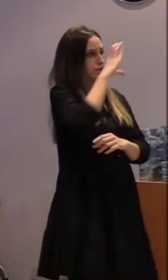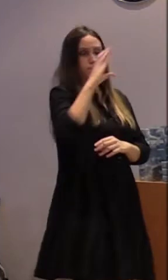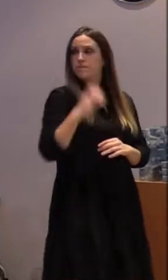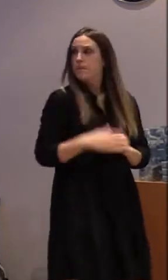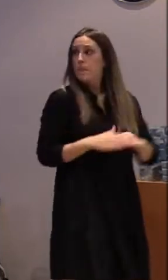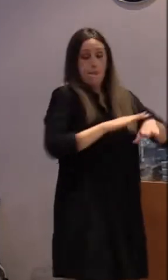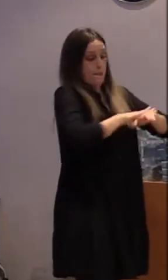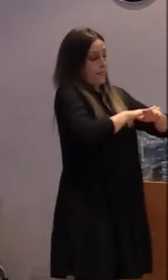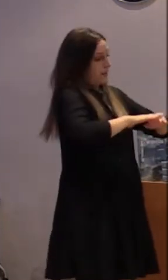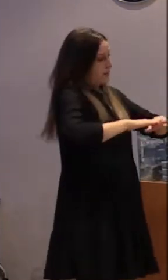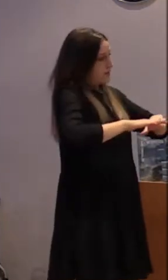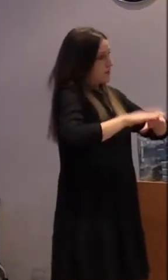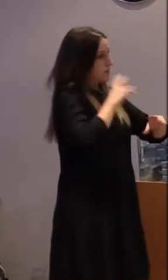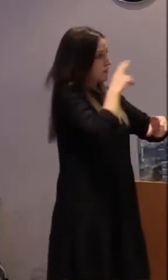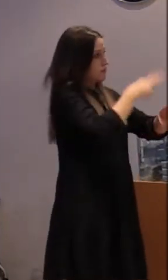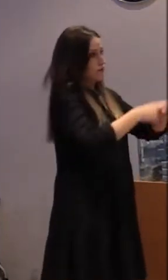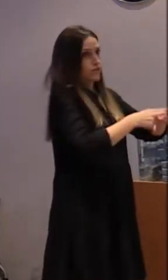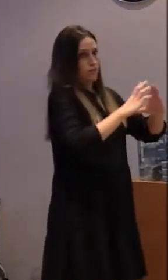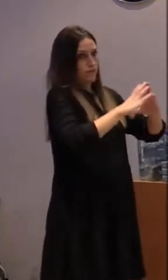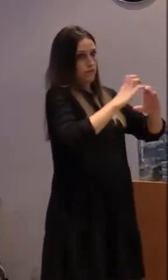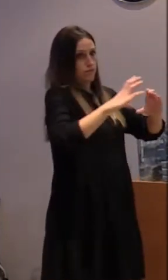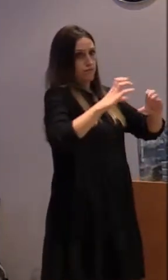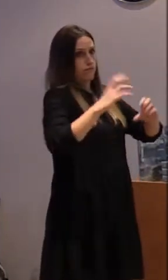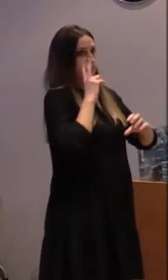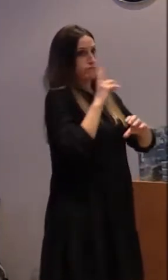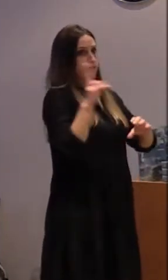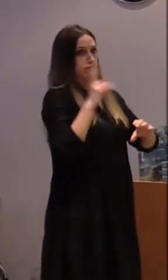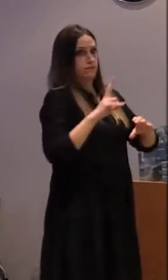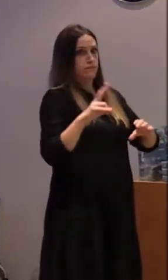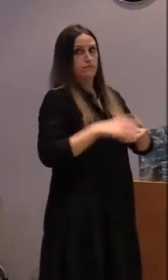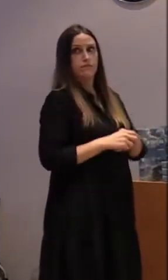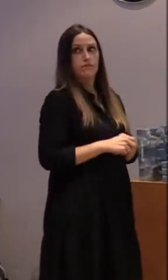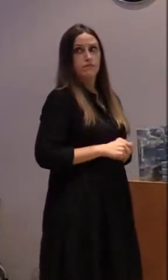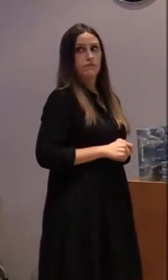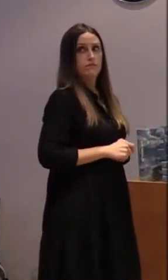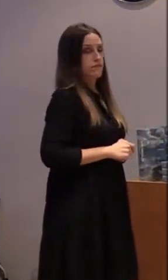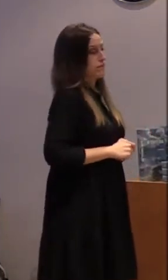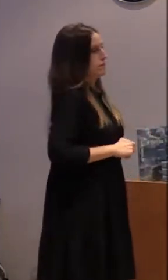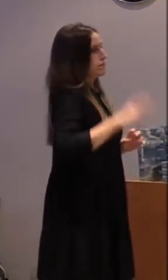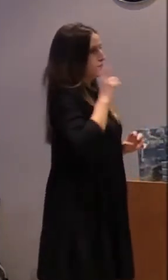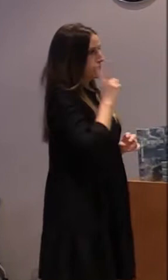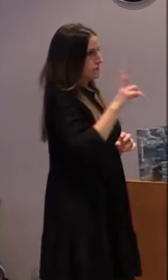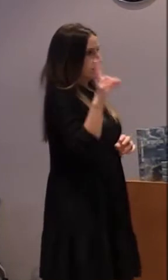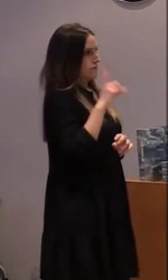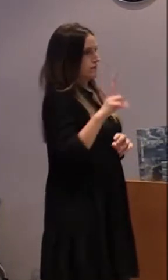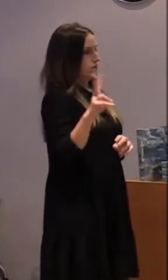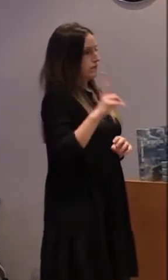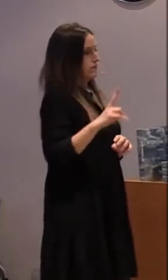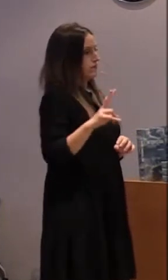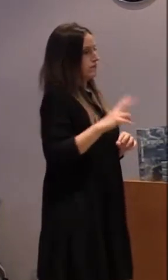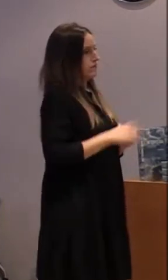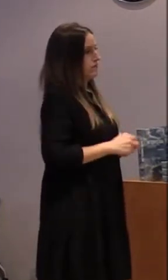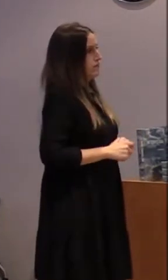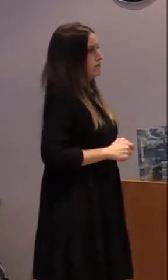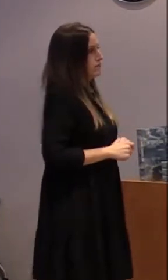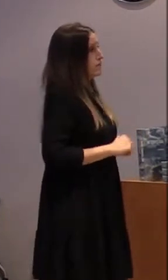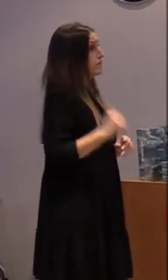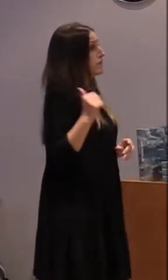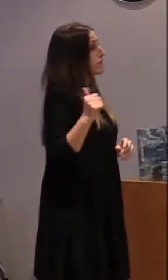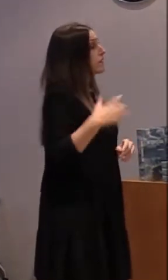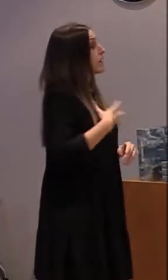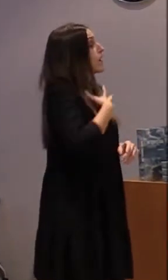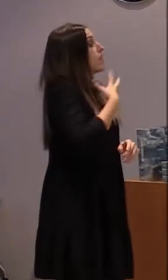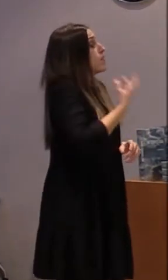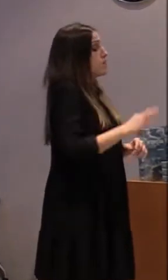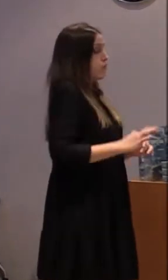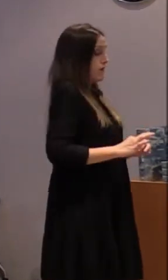y las bajas, los Nimbostratus. Y las bajas, Stratus, Stratocumulus, Cumulus y el Cumulonimbo, que es capaz de